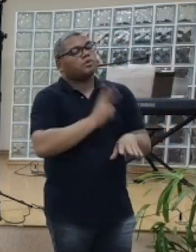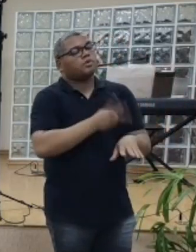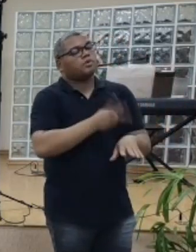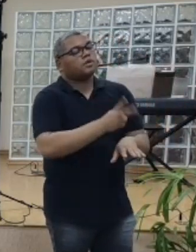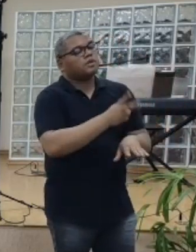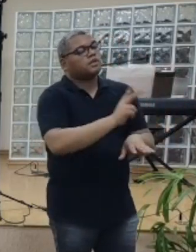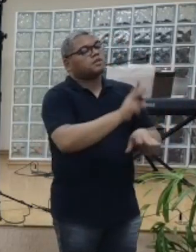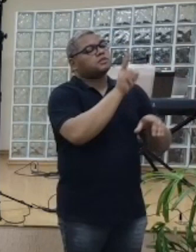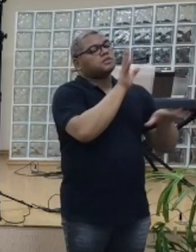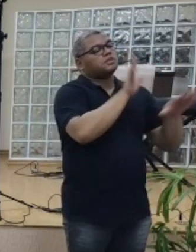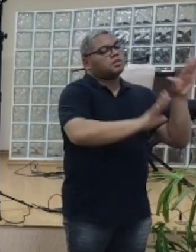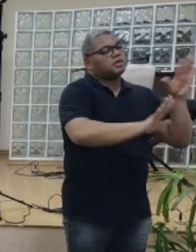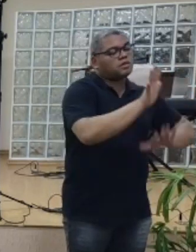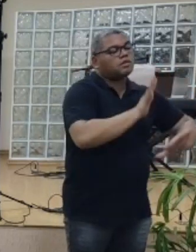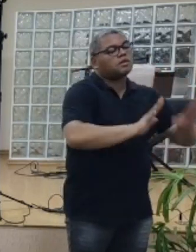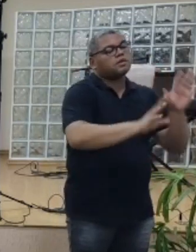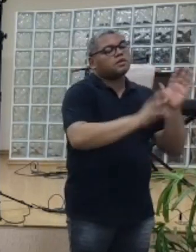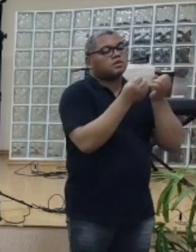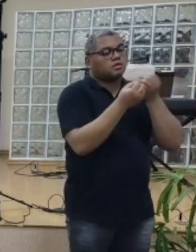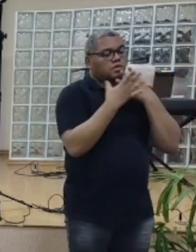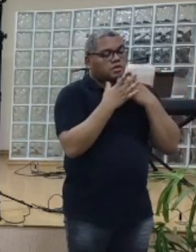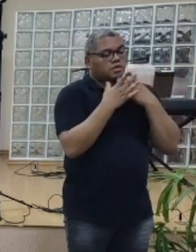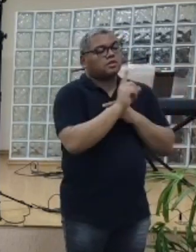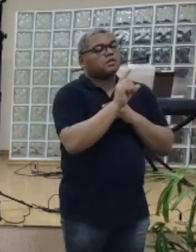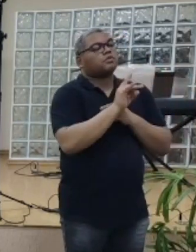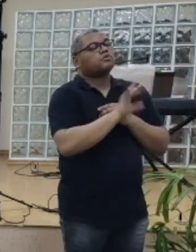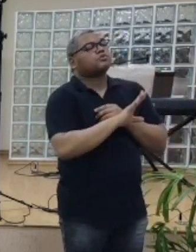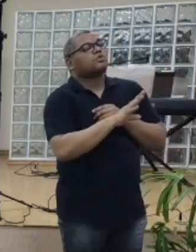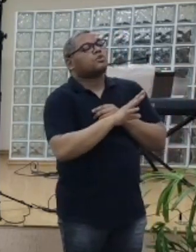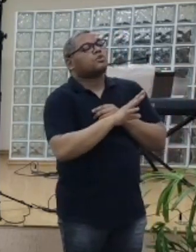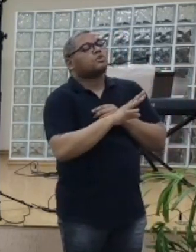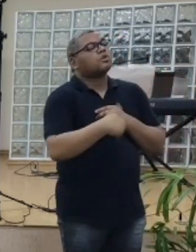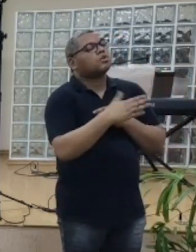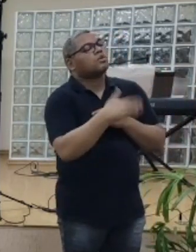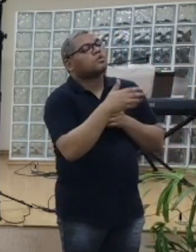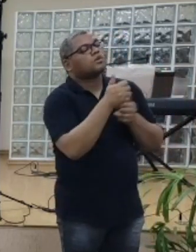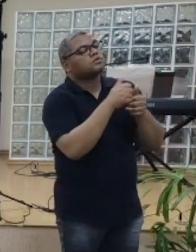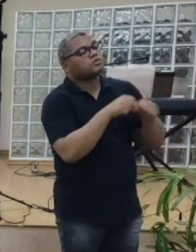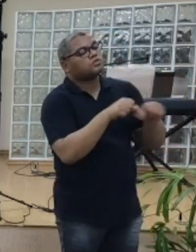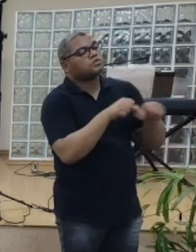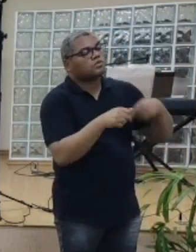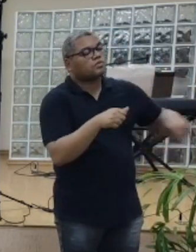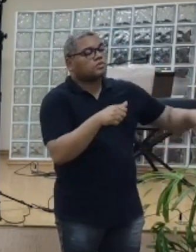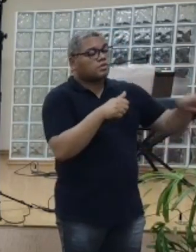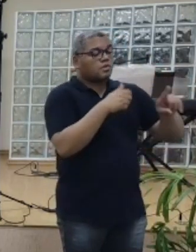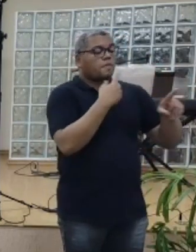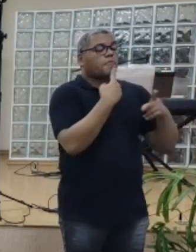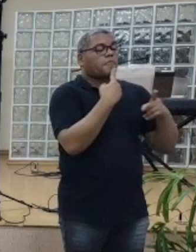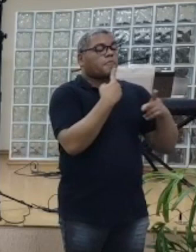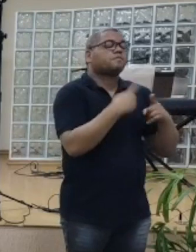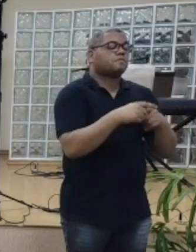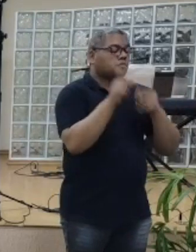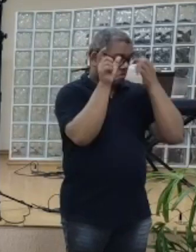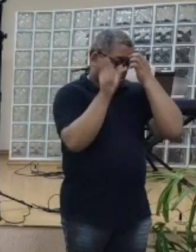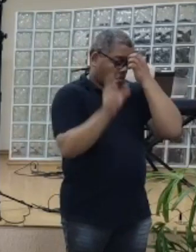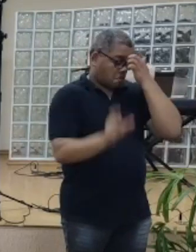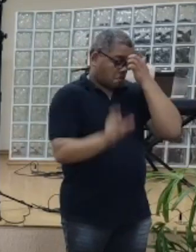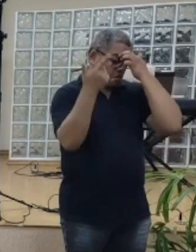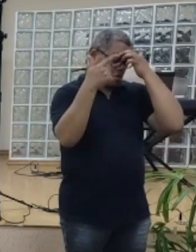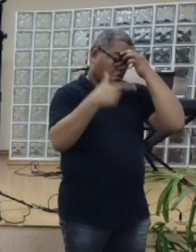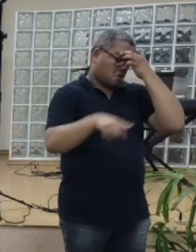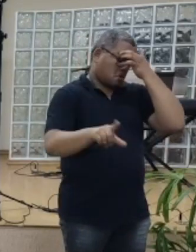pelo bem e não apenas quando estou com vocês, meus filhos. Por quem, de novo,